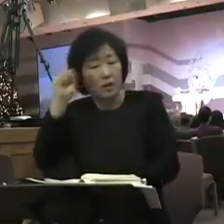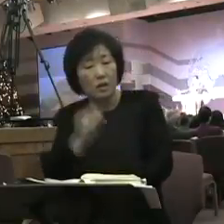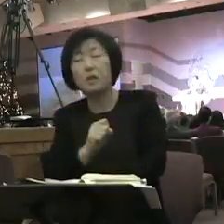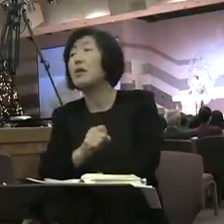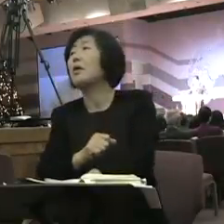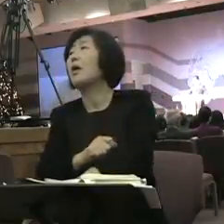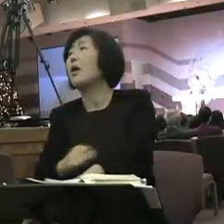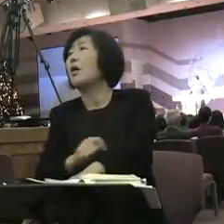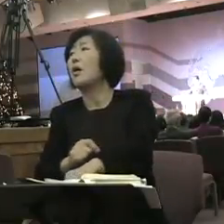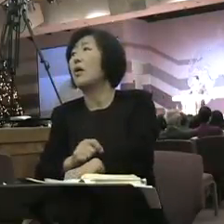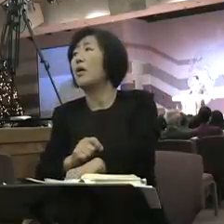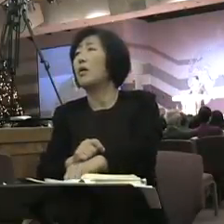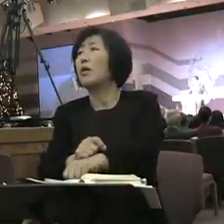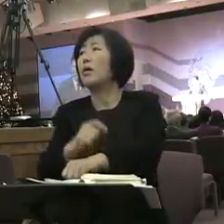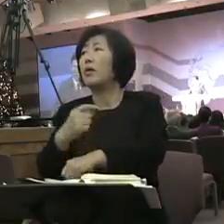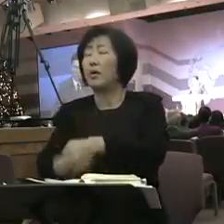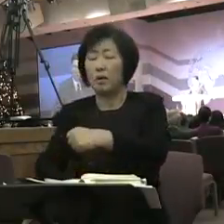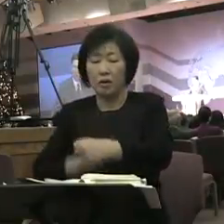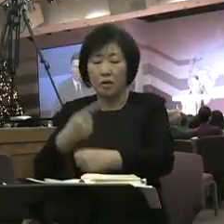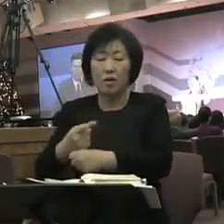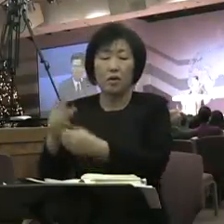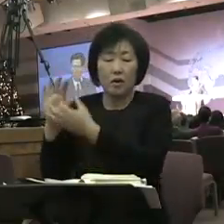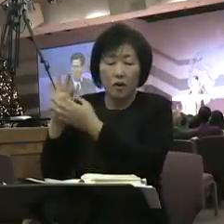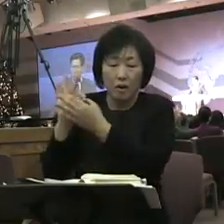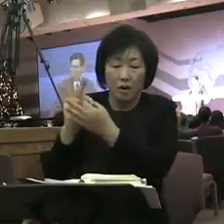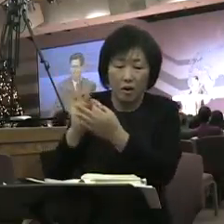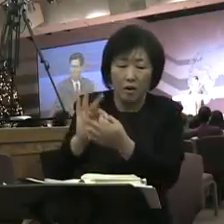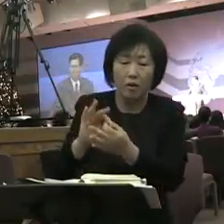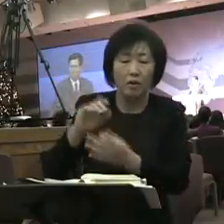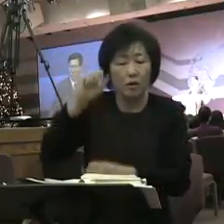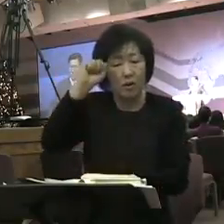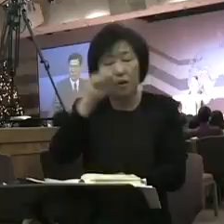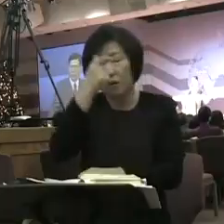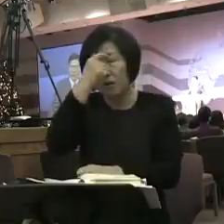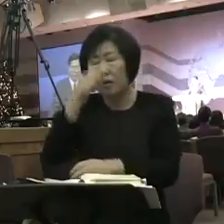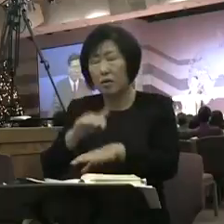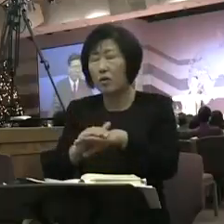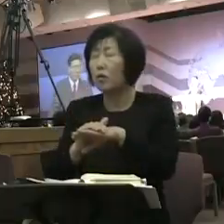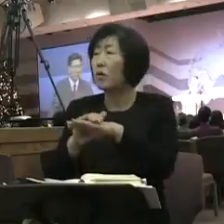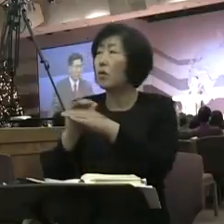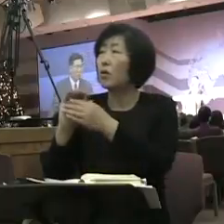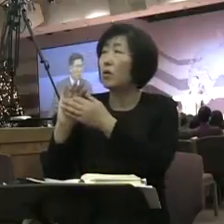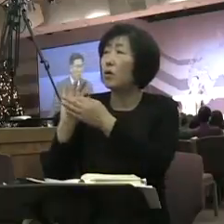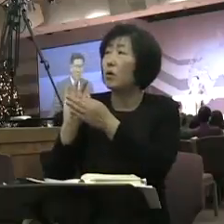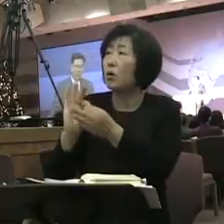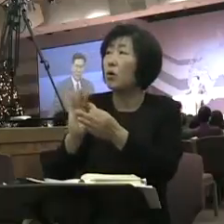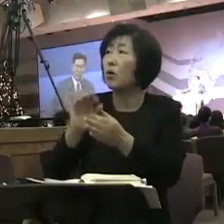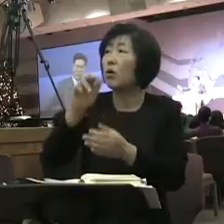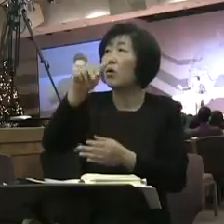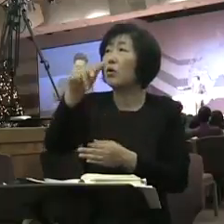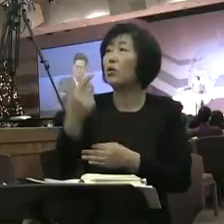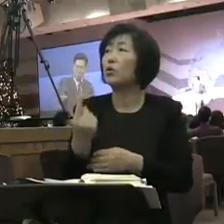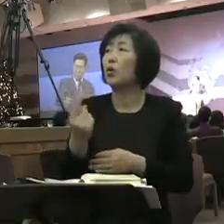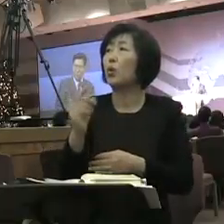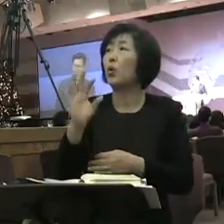그리고 1년 내내 물론 새벽기도가 진행이 됩니다만, 제 선배 되시는 조용중